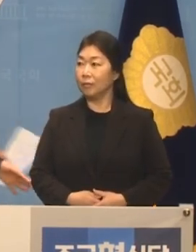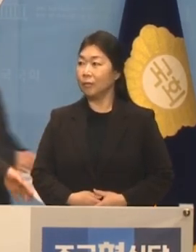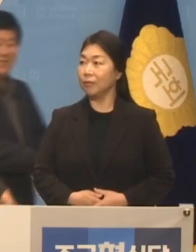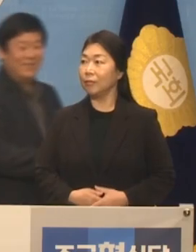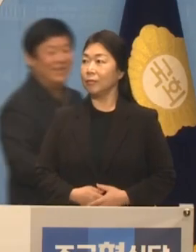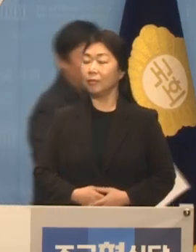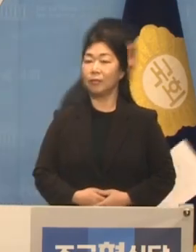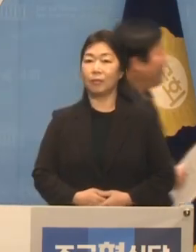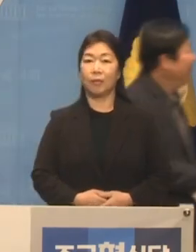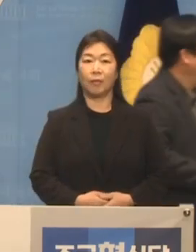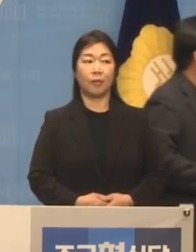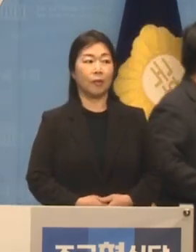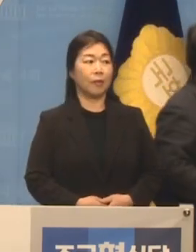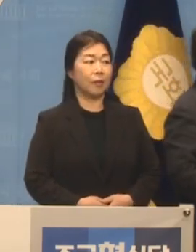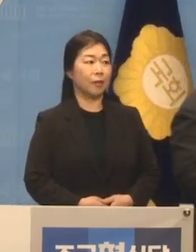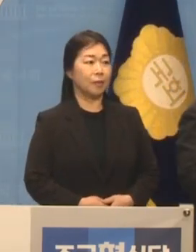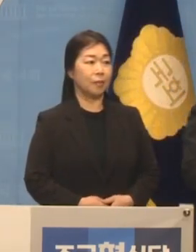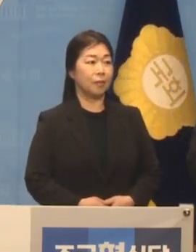네.